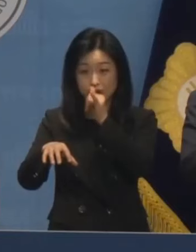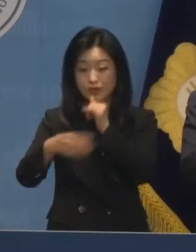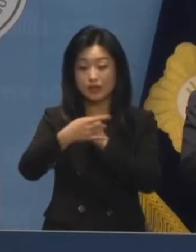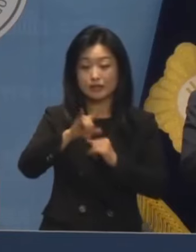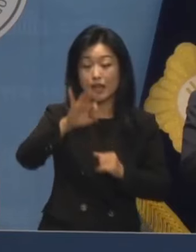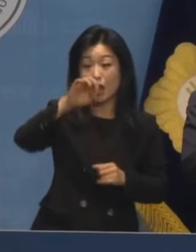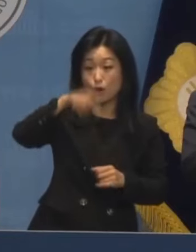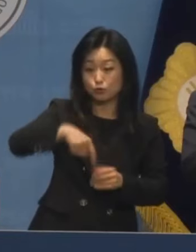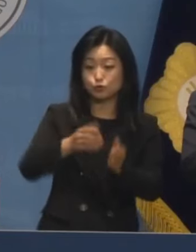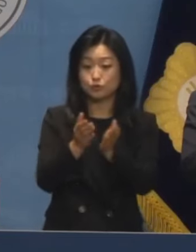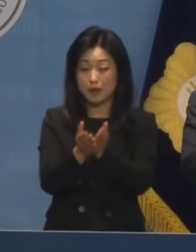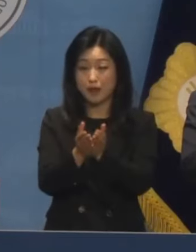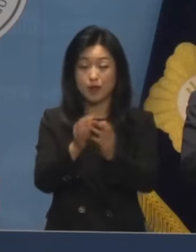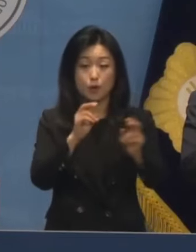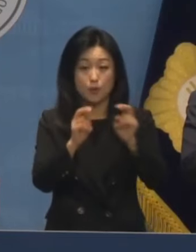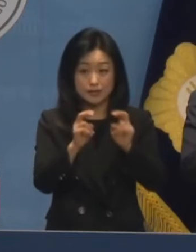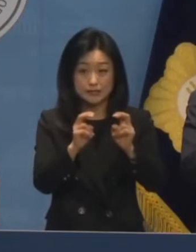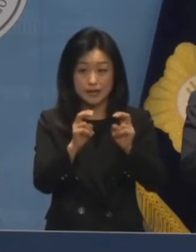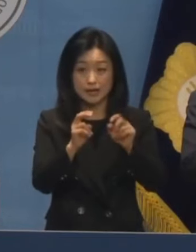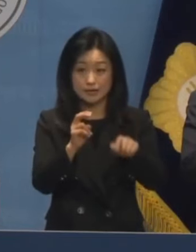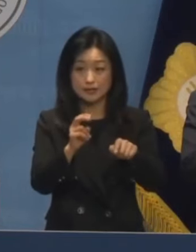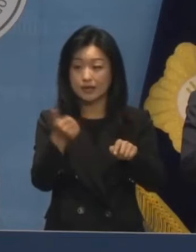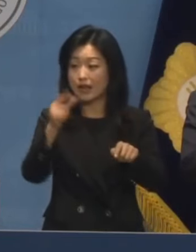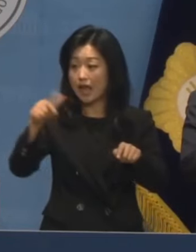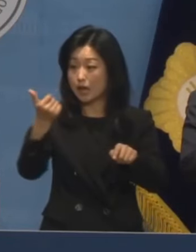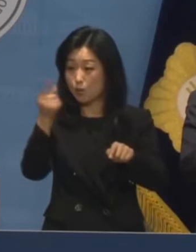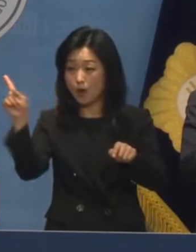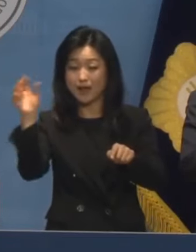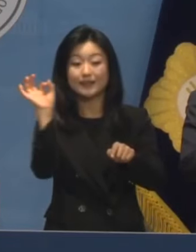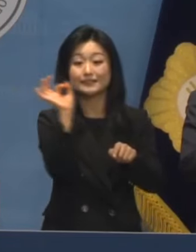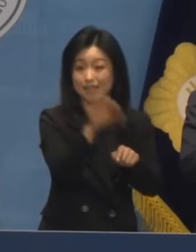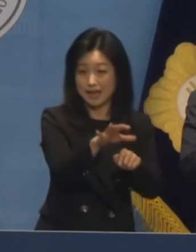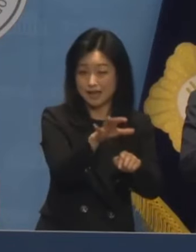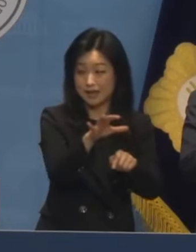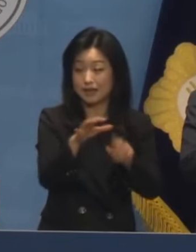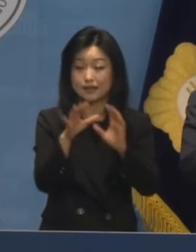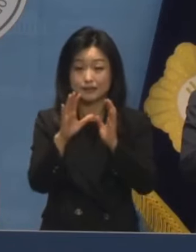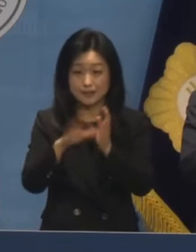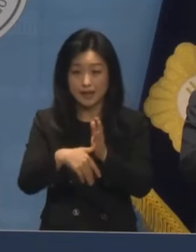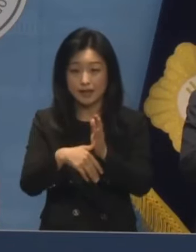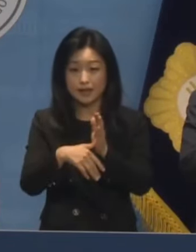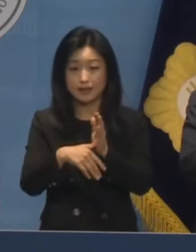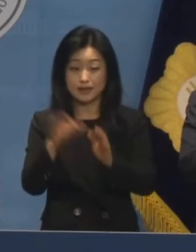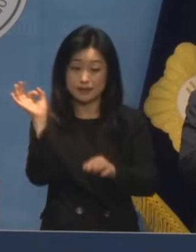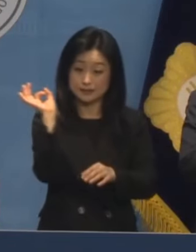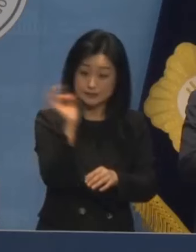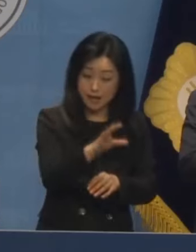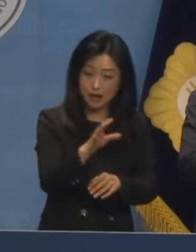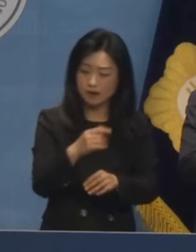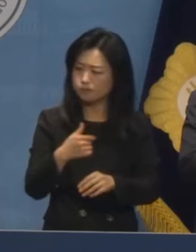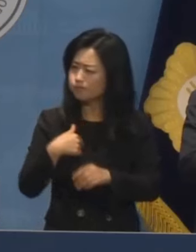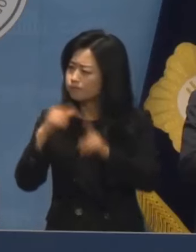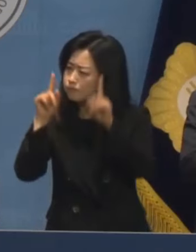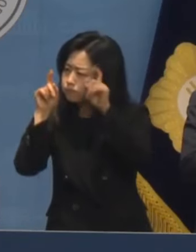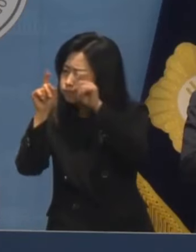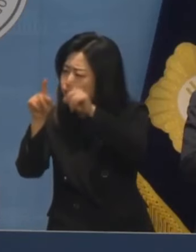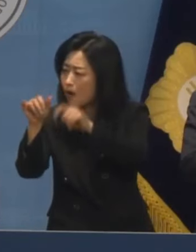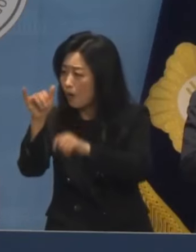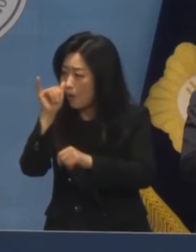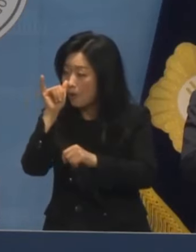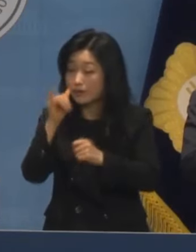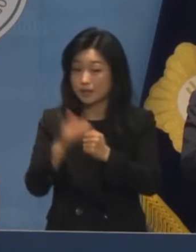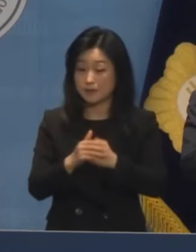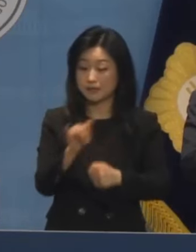해양을 하나 오션이 인수했는데 인수 과정과 관련해서도 저에게는 많은 의혹이 있어서 우리